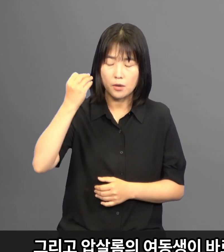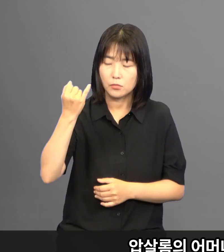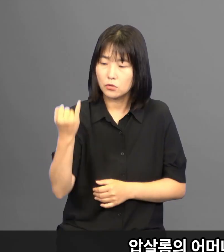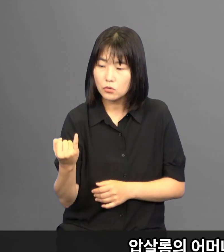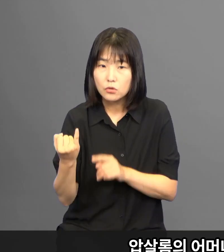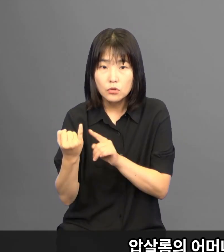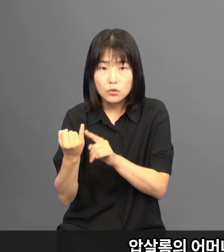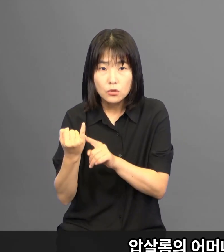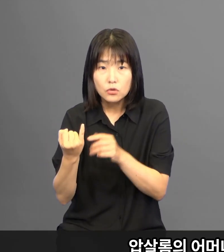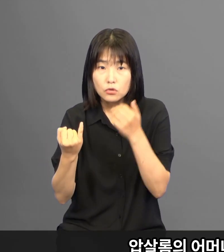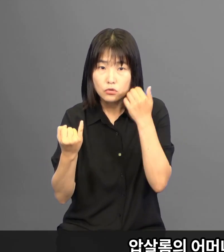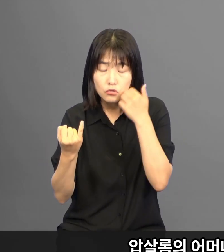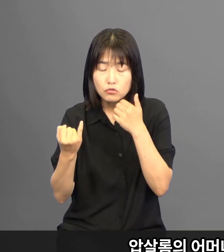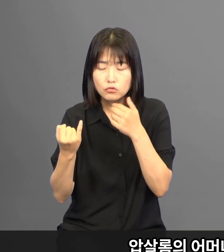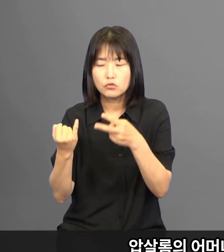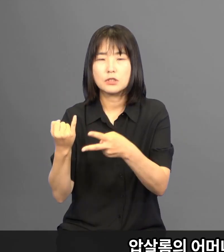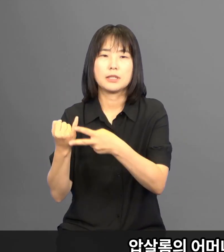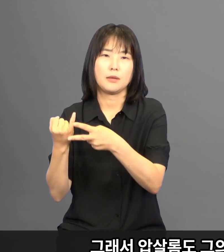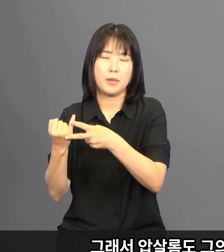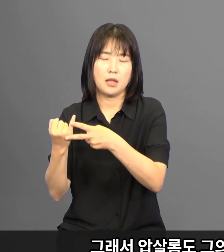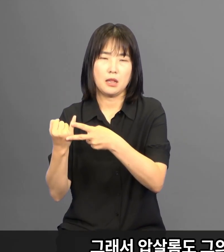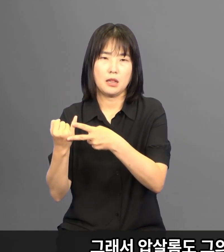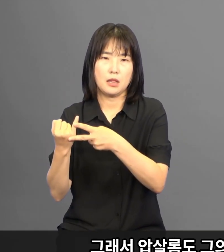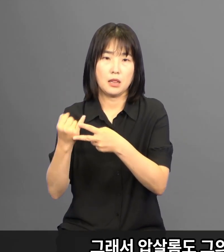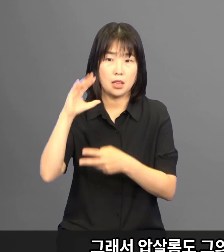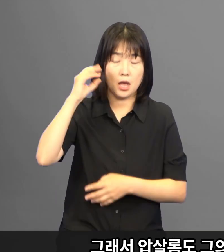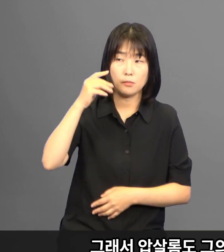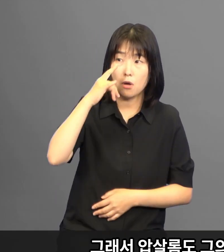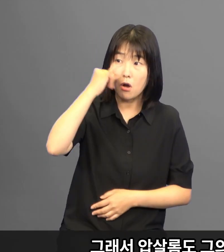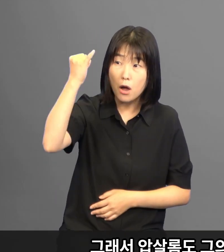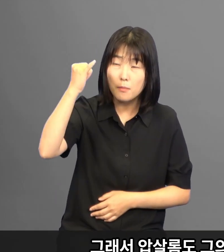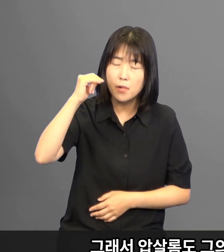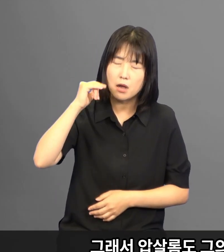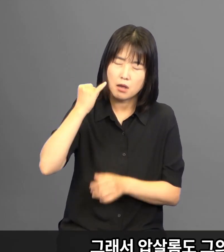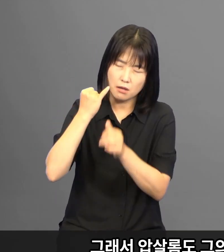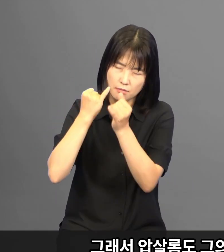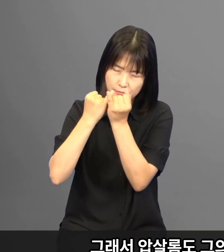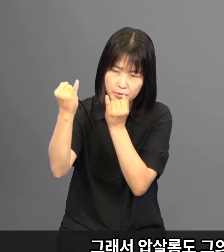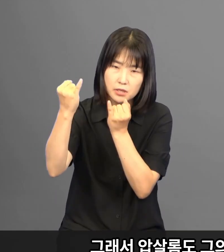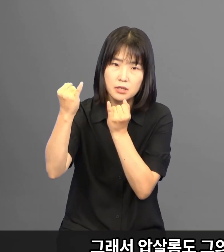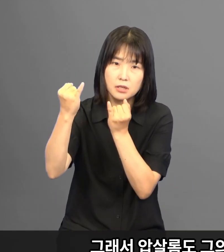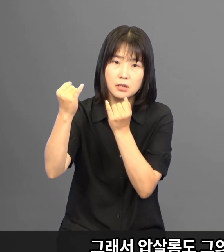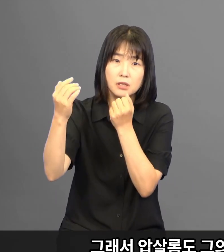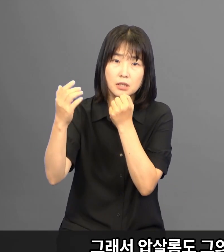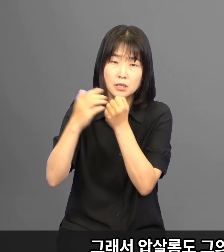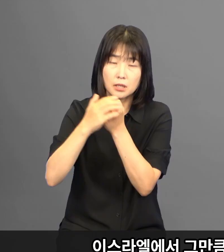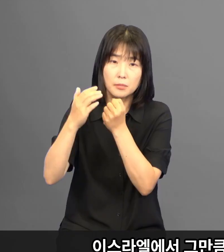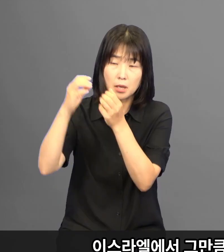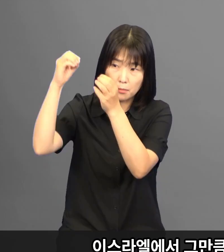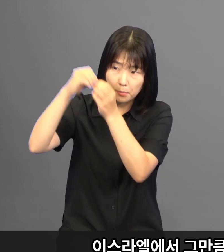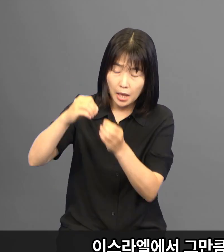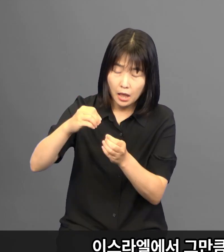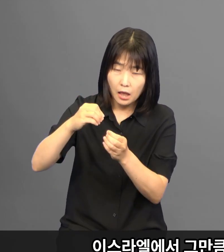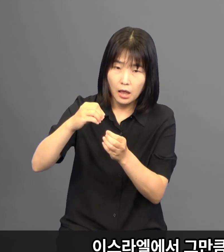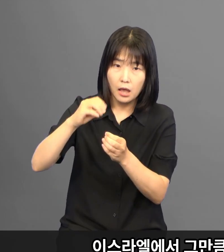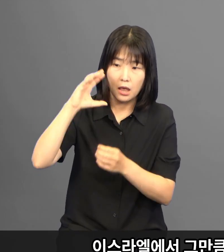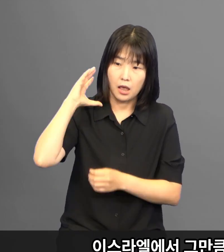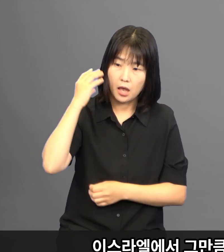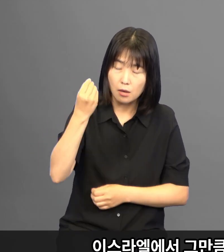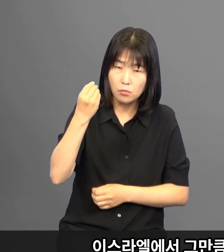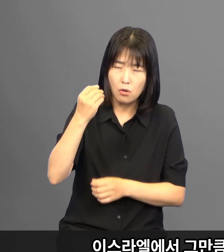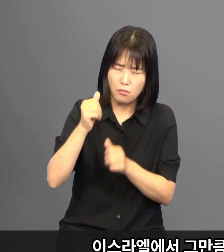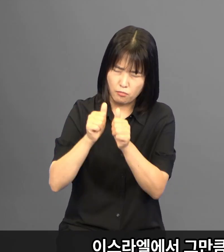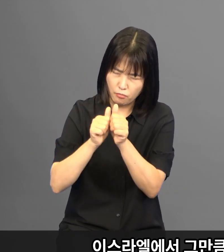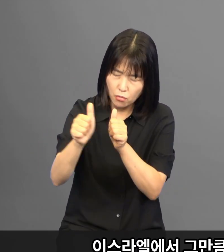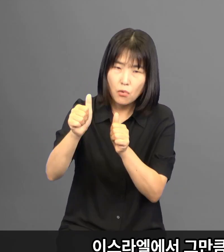아마 압살롬의 어머니가 예뻤던 것 같아요. 그래서 압살롬도 그의 외모가 얼마나 유명했는지 이스라엘에서 그만큼